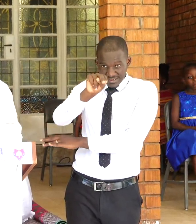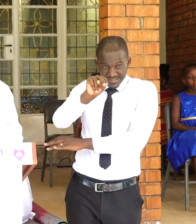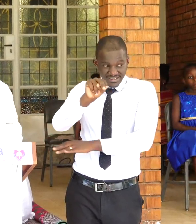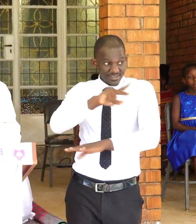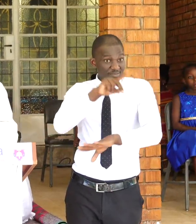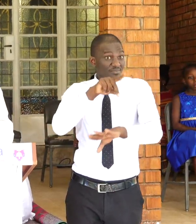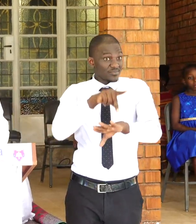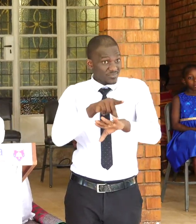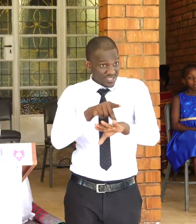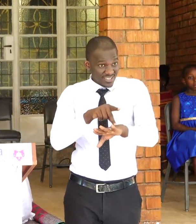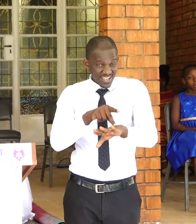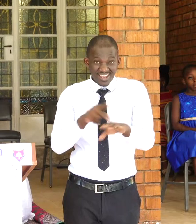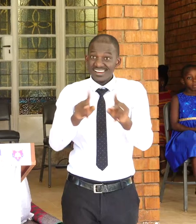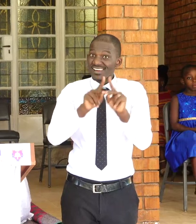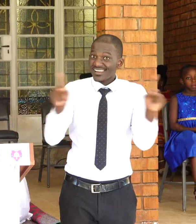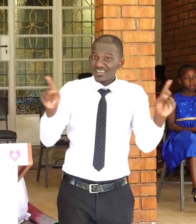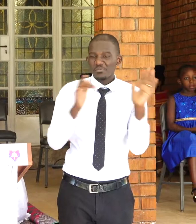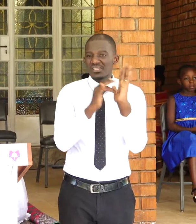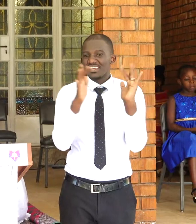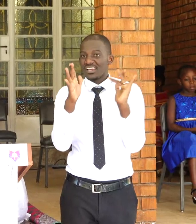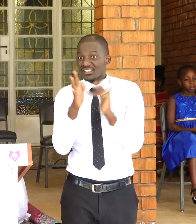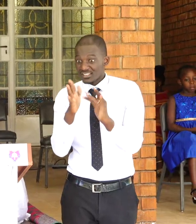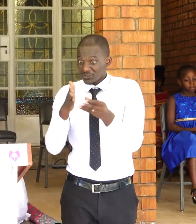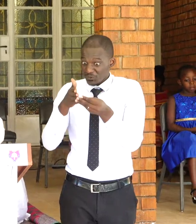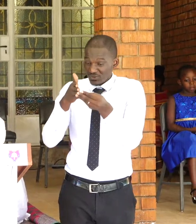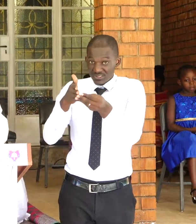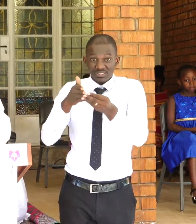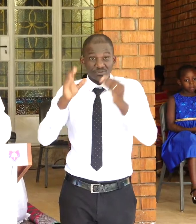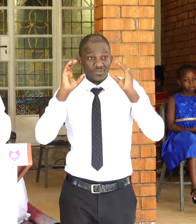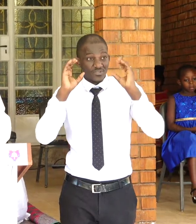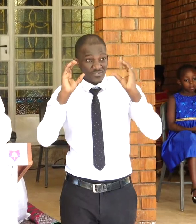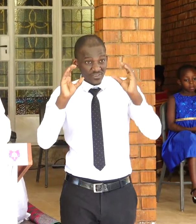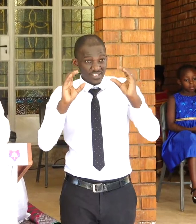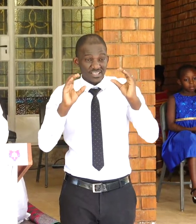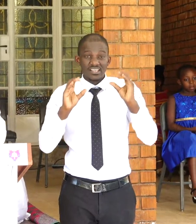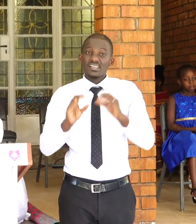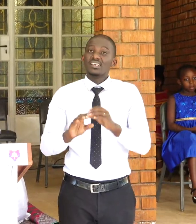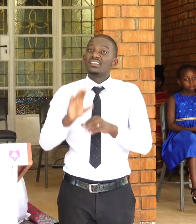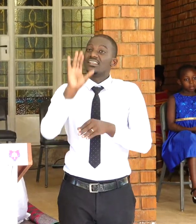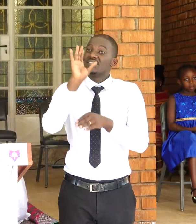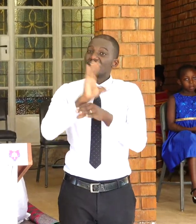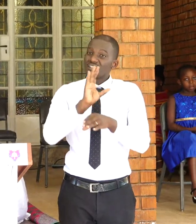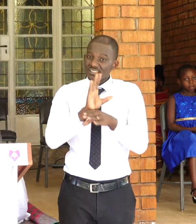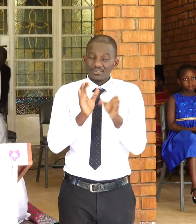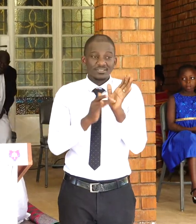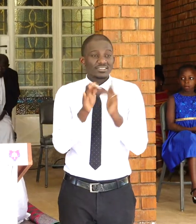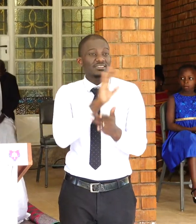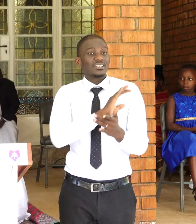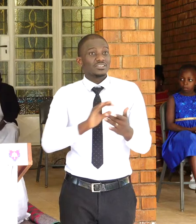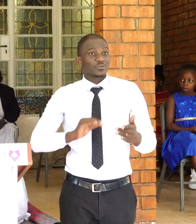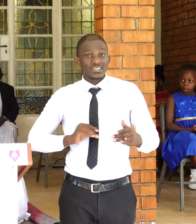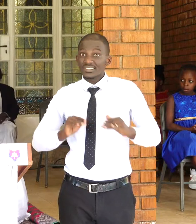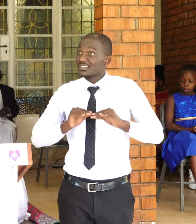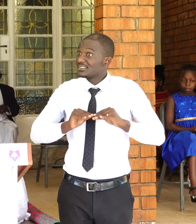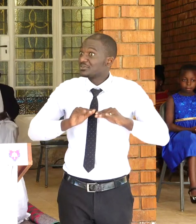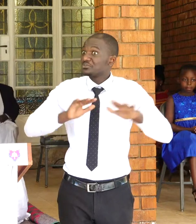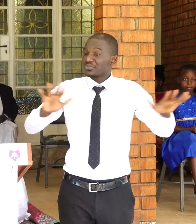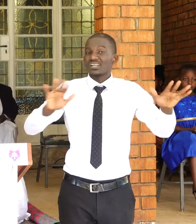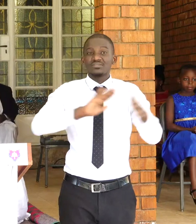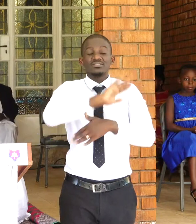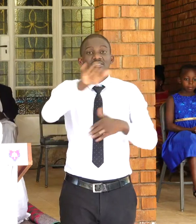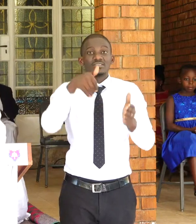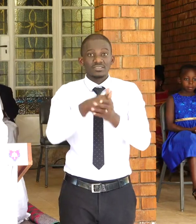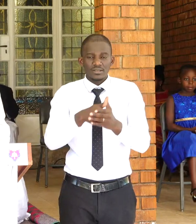kya Katonda nkulembera abyanjiri mu kanisa ya Kristo ey'abantu bonna era ebuna wonna.